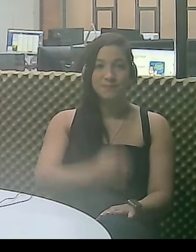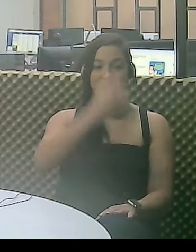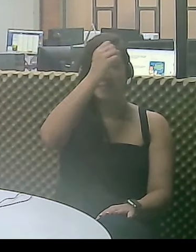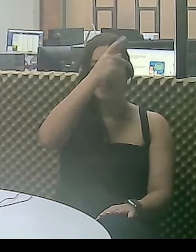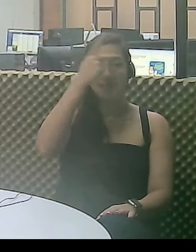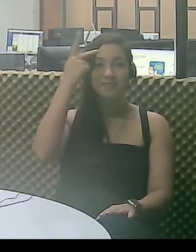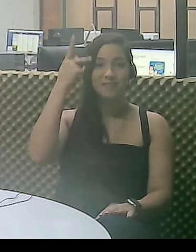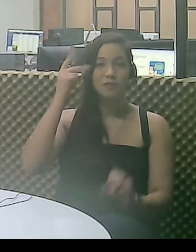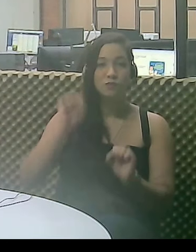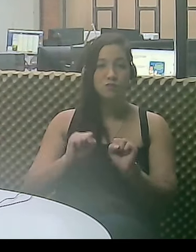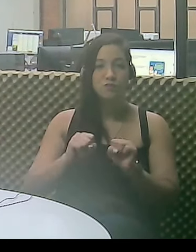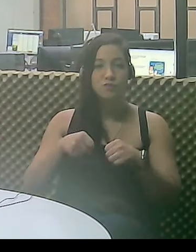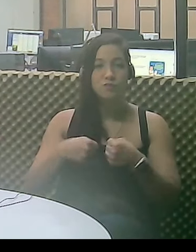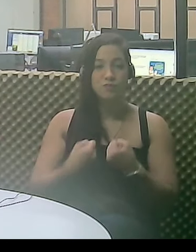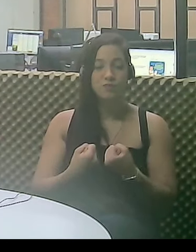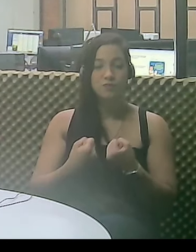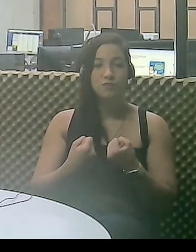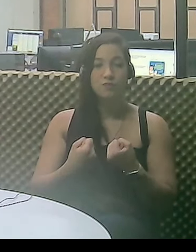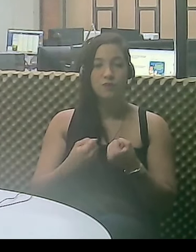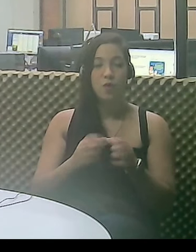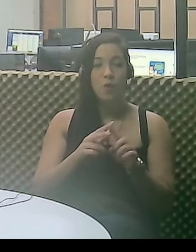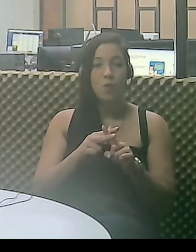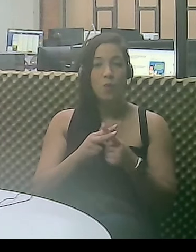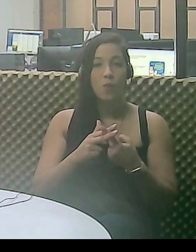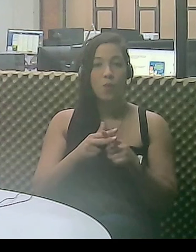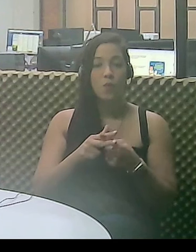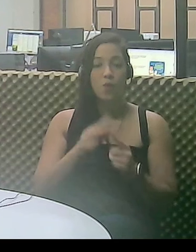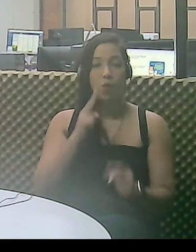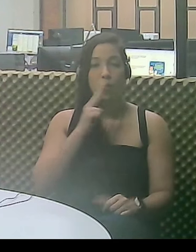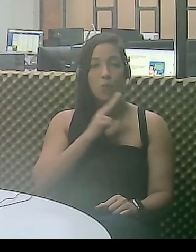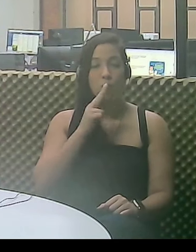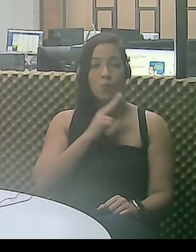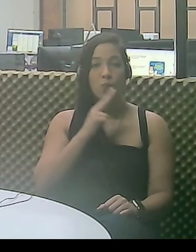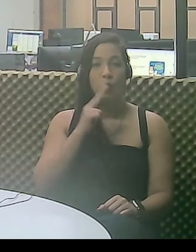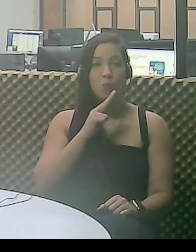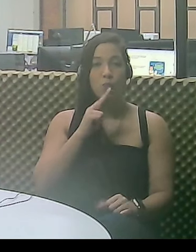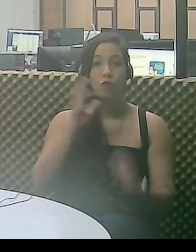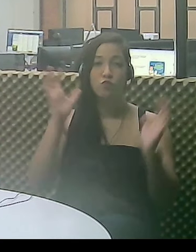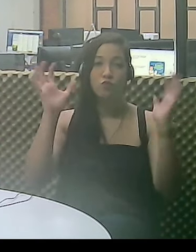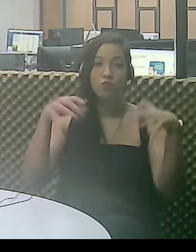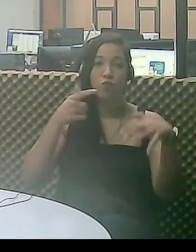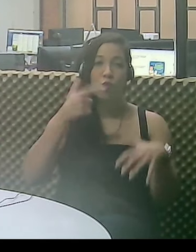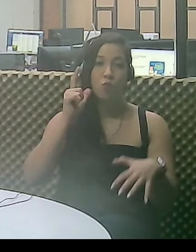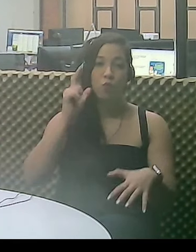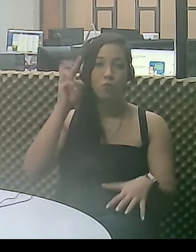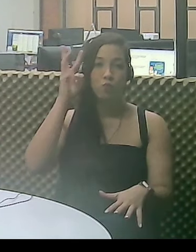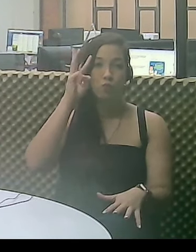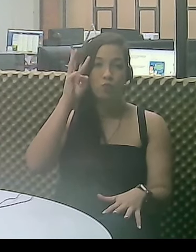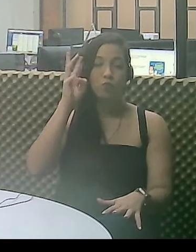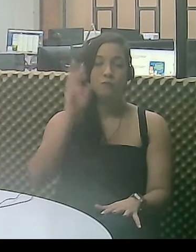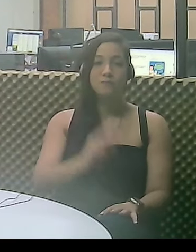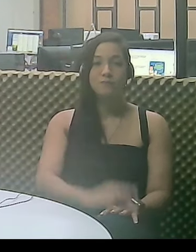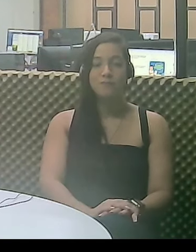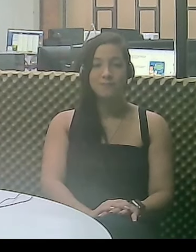Prefeitura empenha força-tarefa para manutenções emergenciais após temporal desta terça-feira.